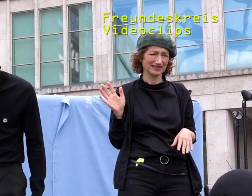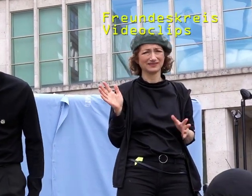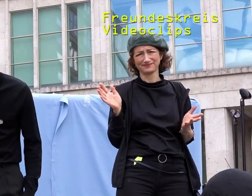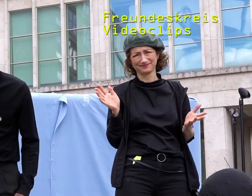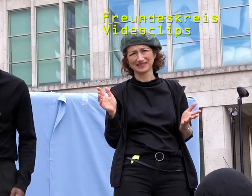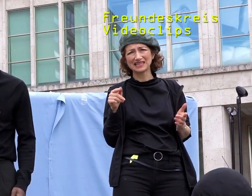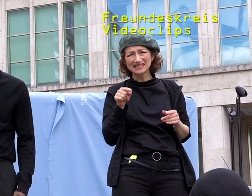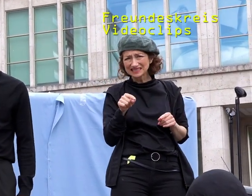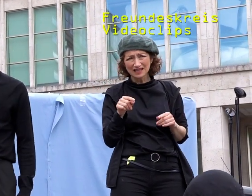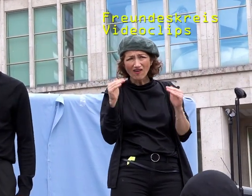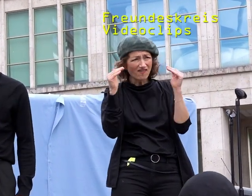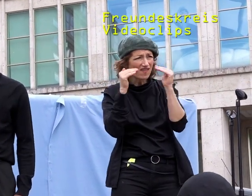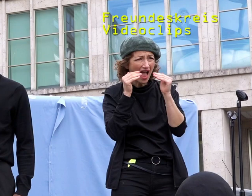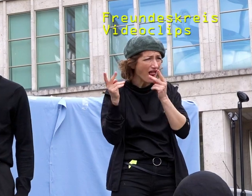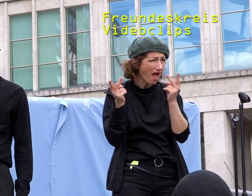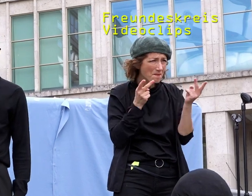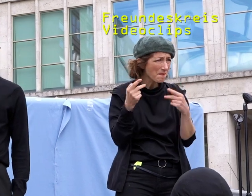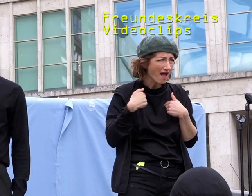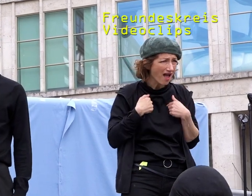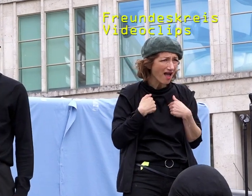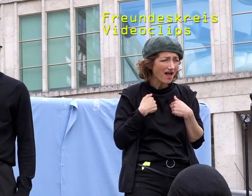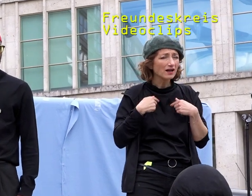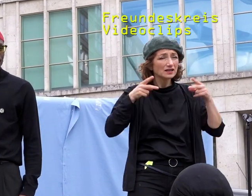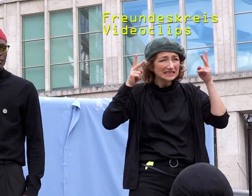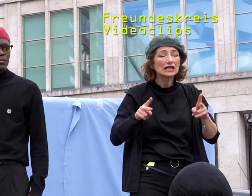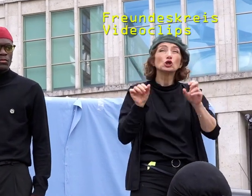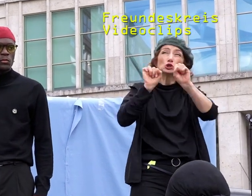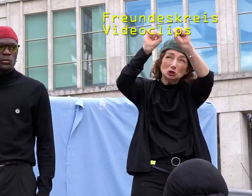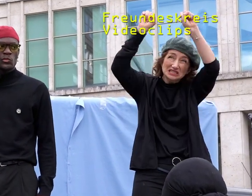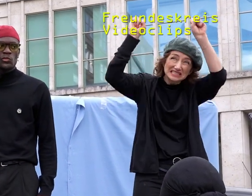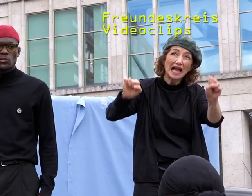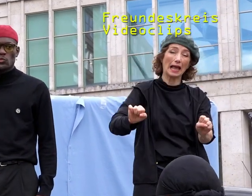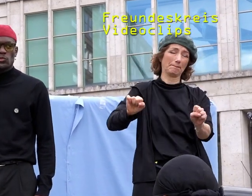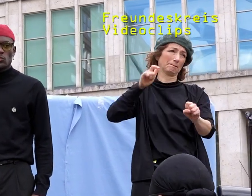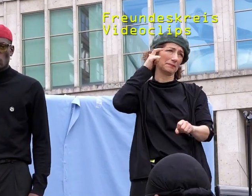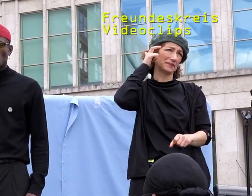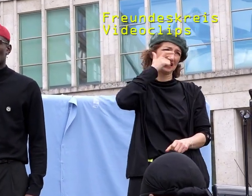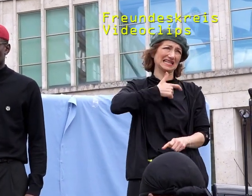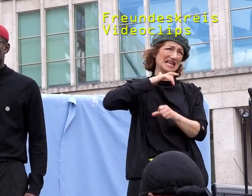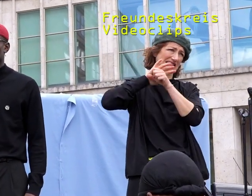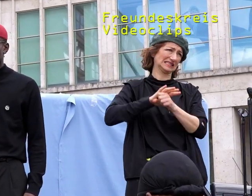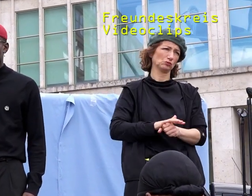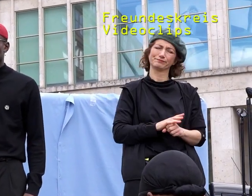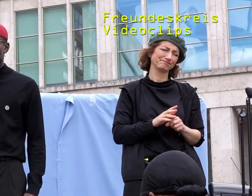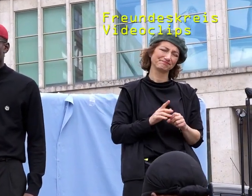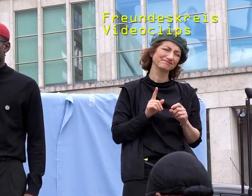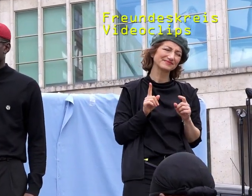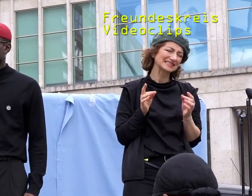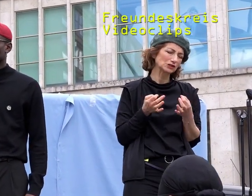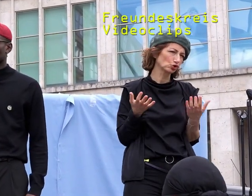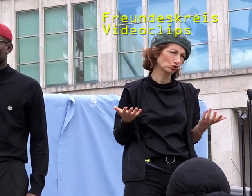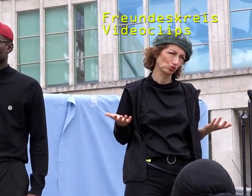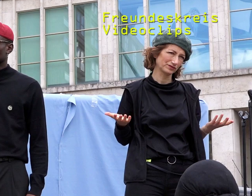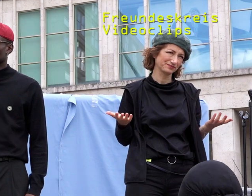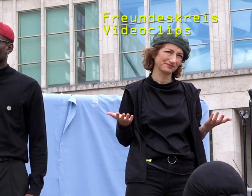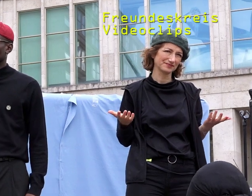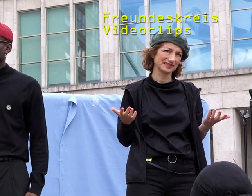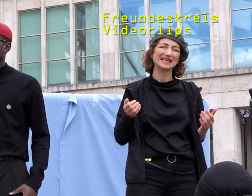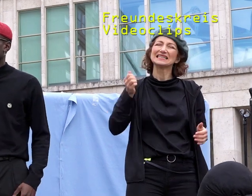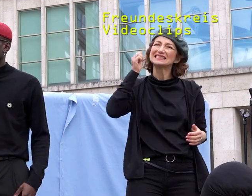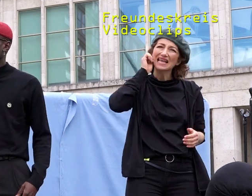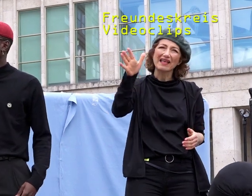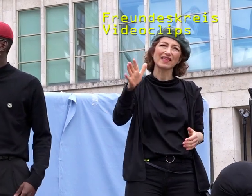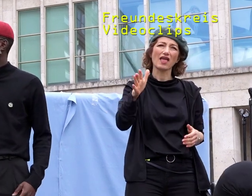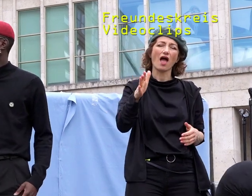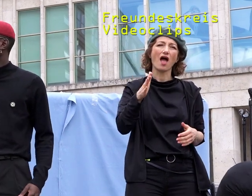Ist nicht vergleichbar mit dem System, das sich Rassismus nennt und das uns jeden Tag den Atem